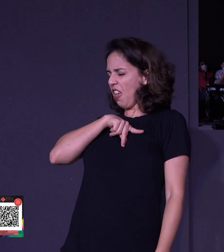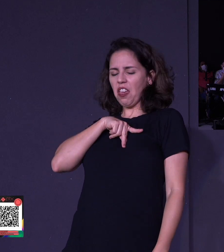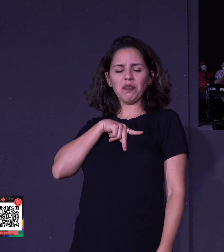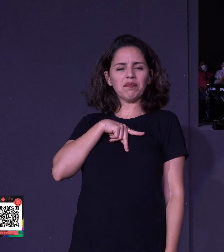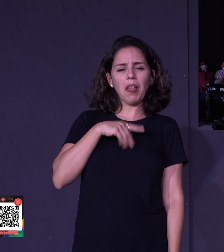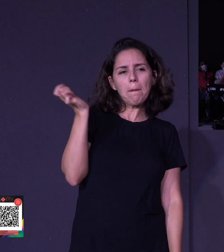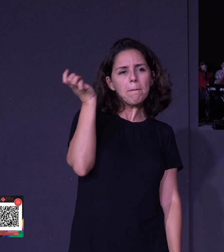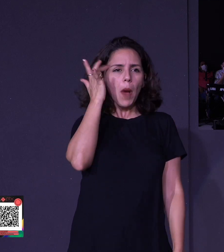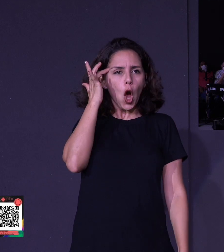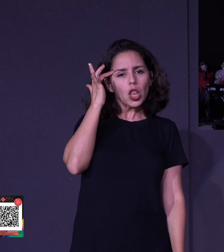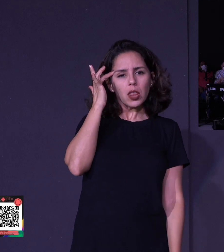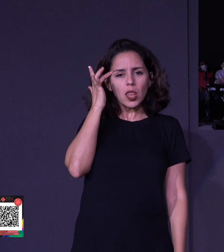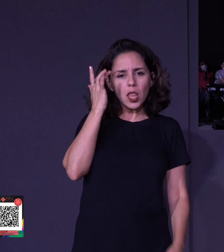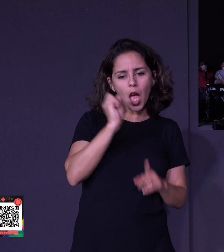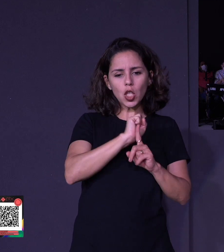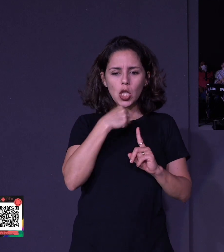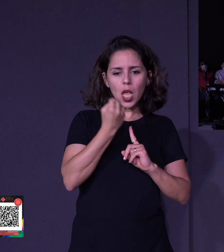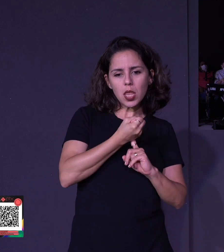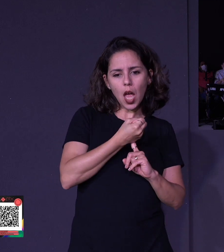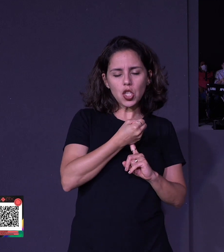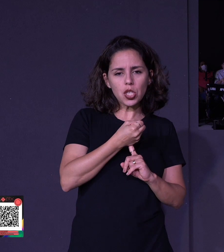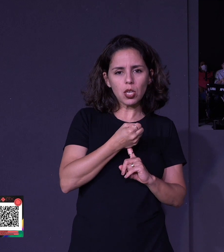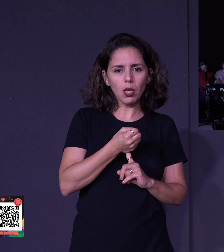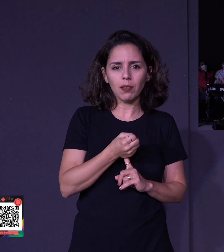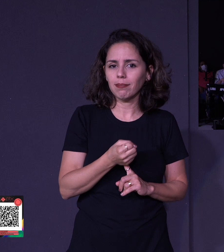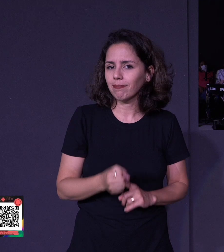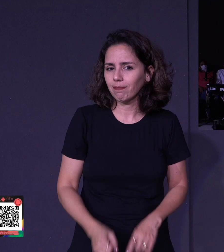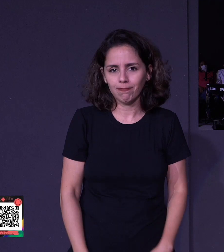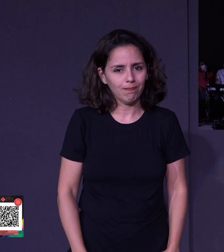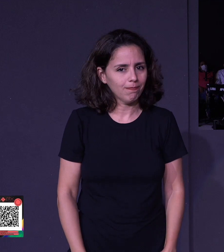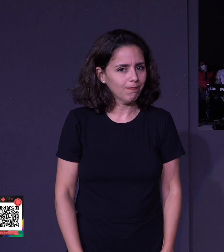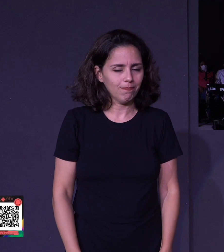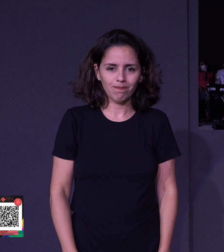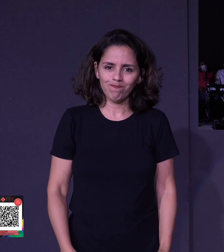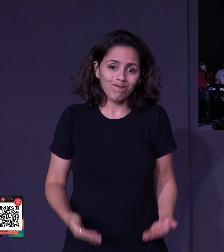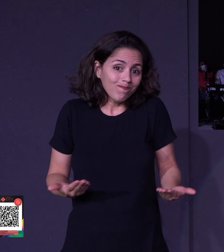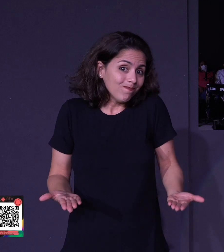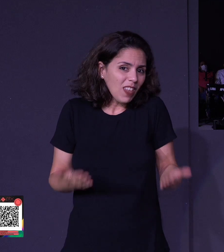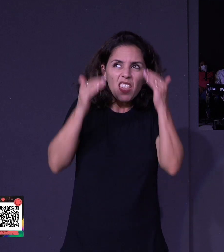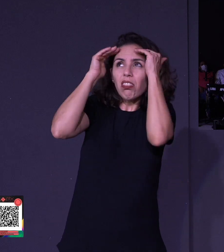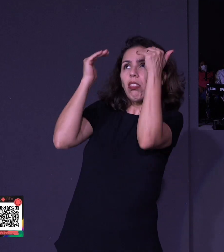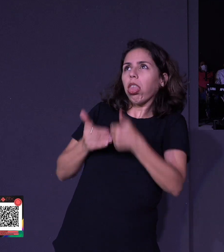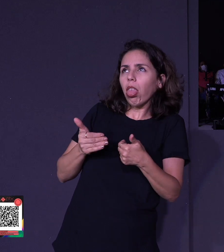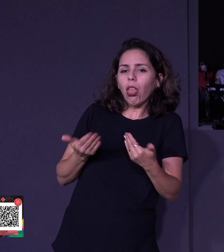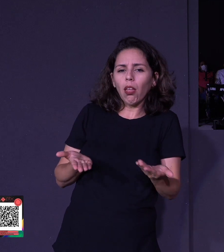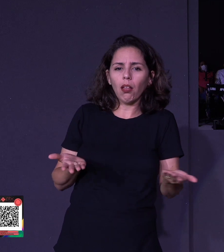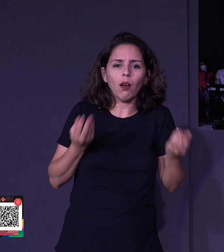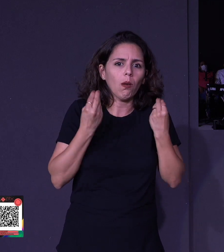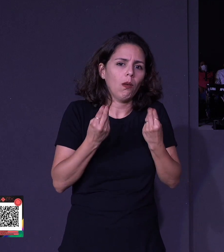modismos dessa sociedade decadente, que não tem nenhum temor a Deus.